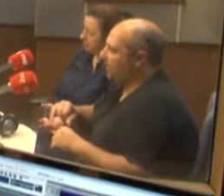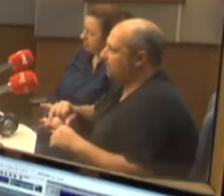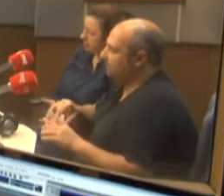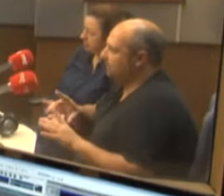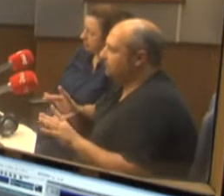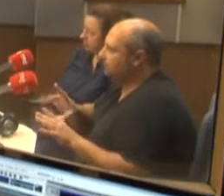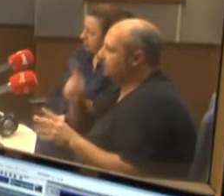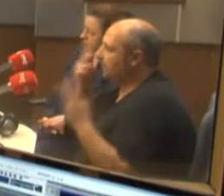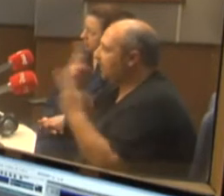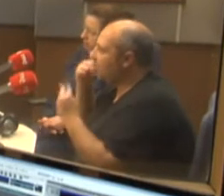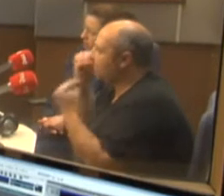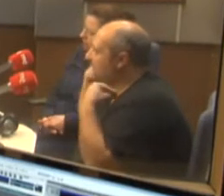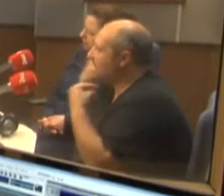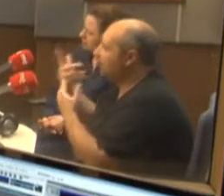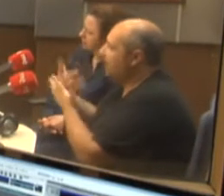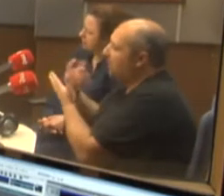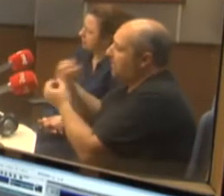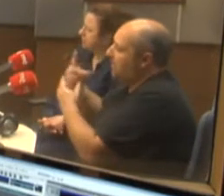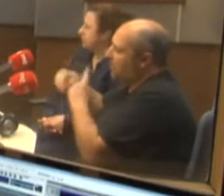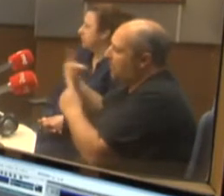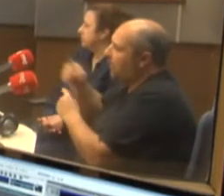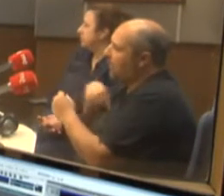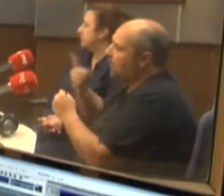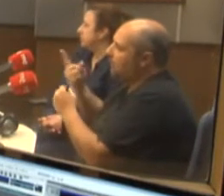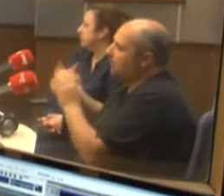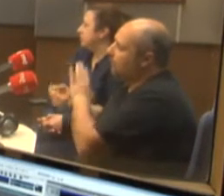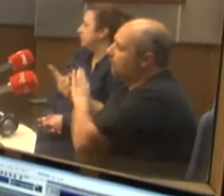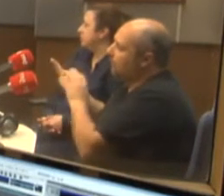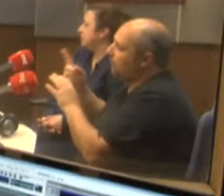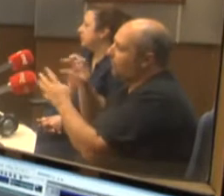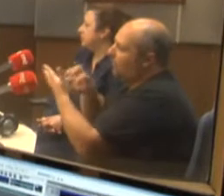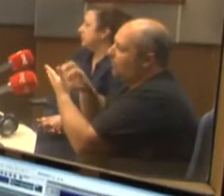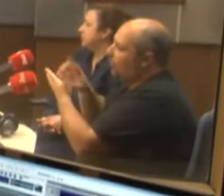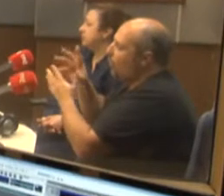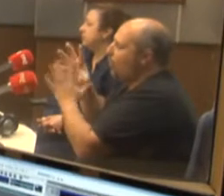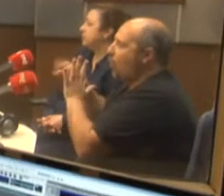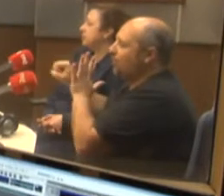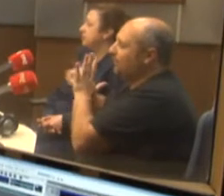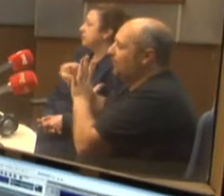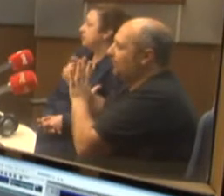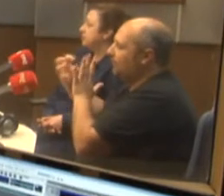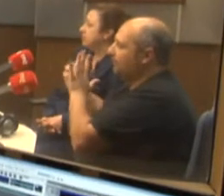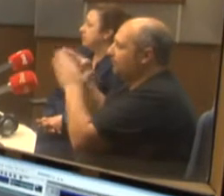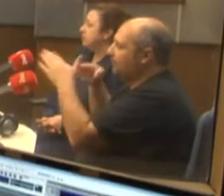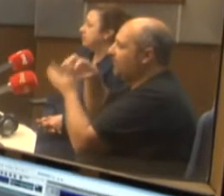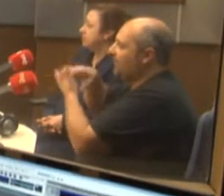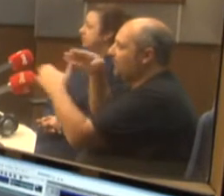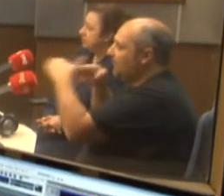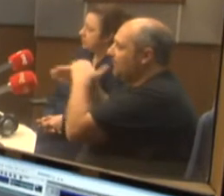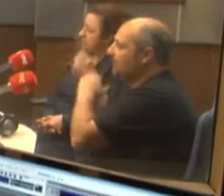visible. Yo te puedo contar, van a poner un logotipo de centro accesible para que el sordo sepa que